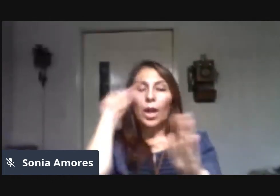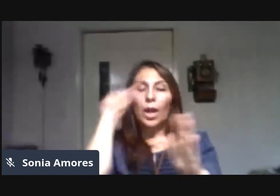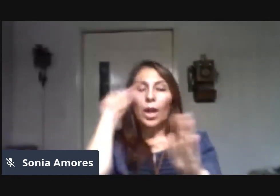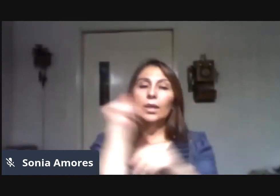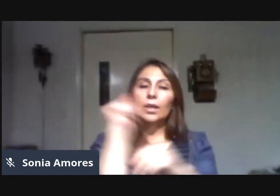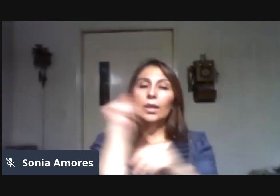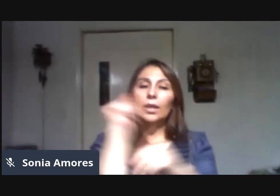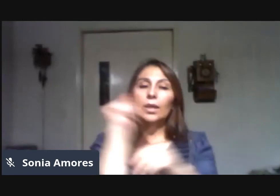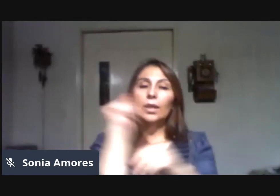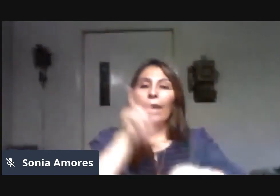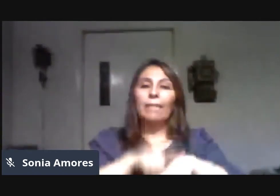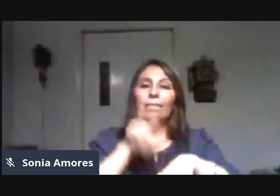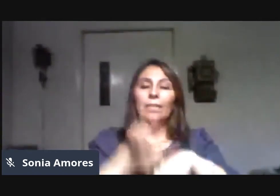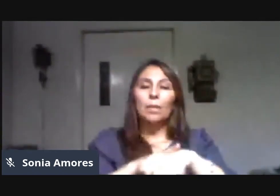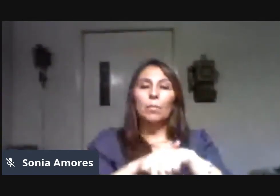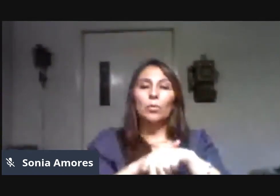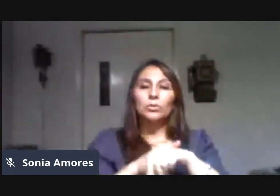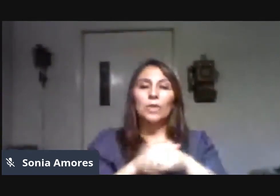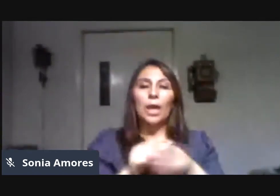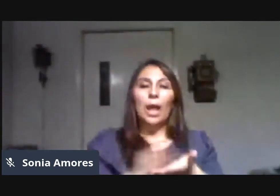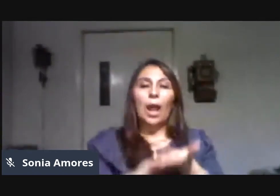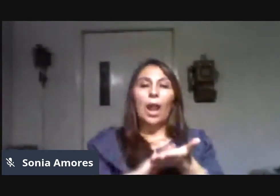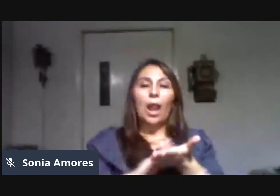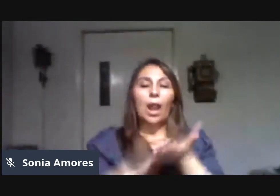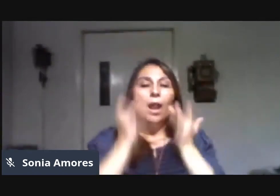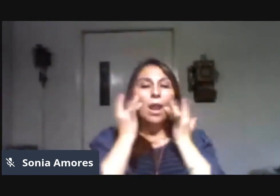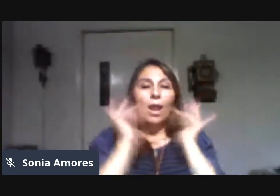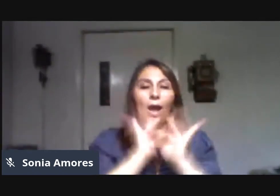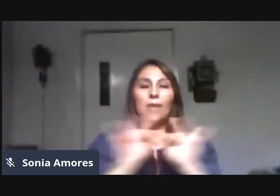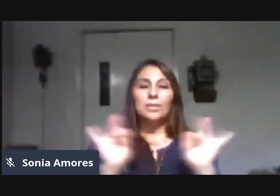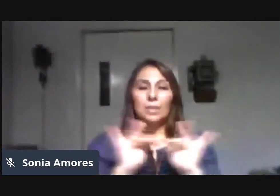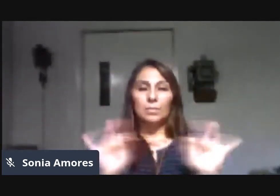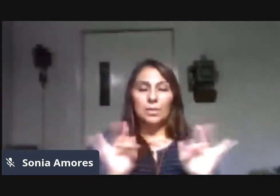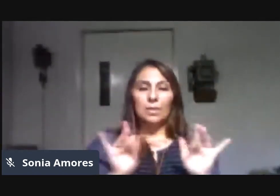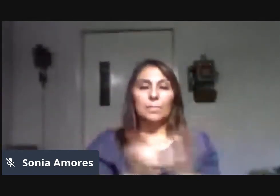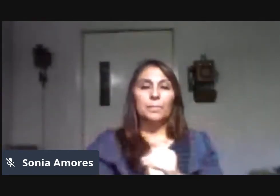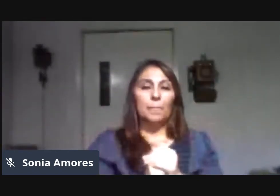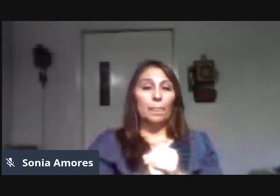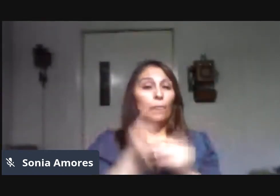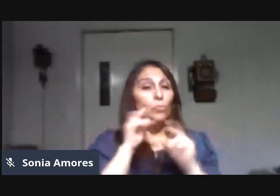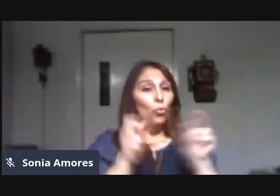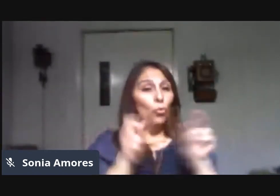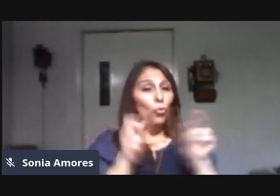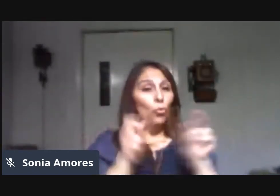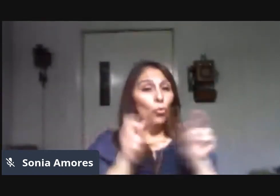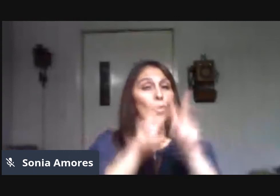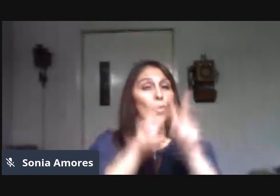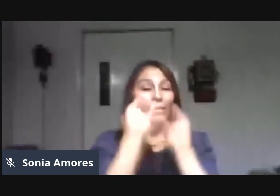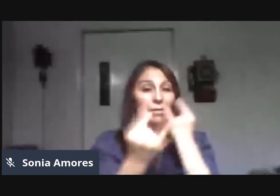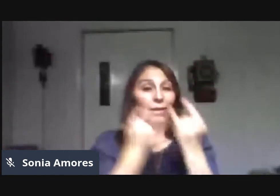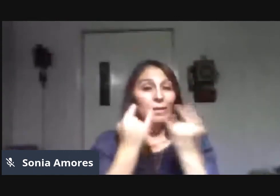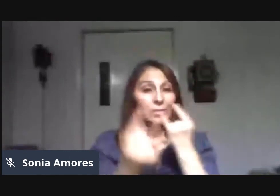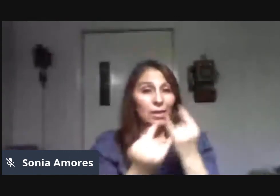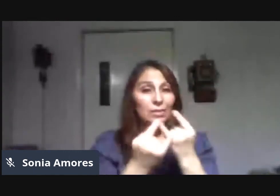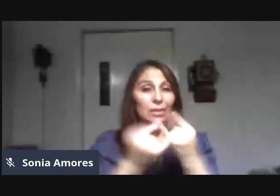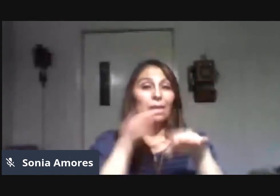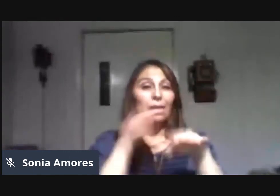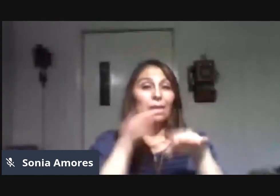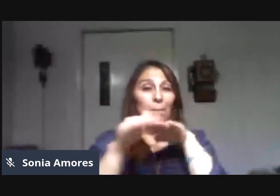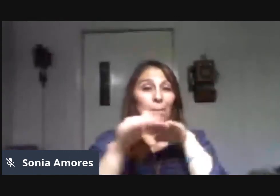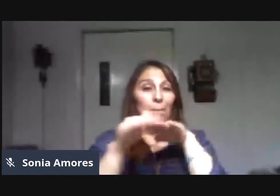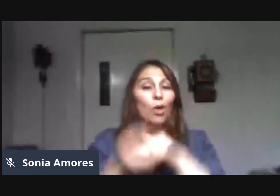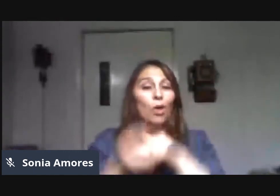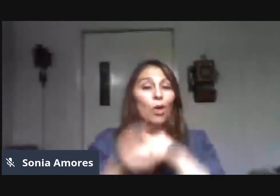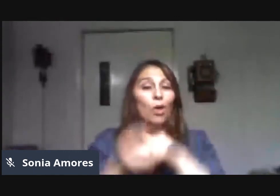de asepsia. Es un tema bastante interesante el que nos van a proponer las panelistas que vienen invitadas para desarrollar esta